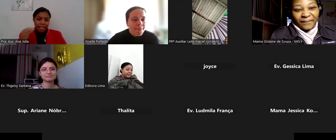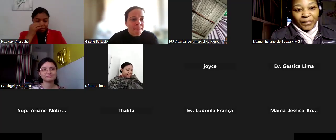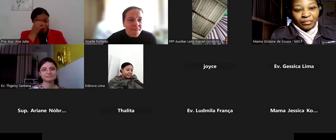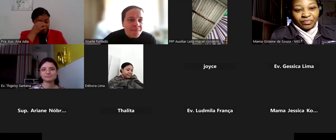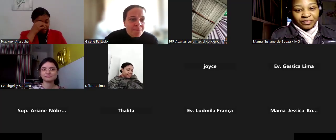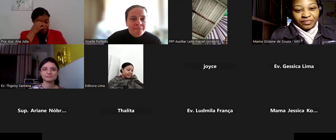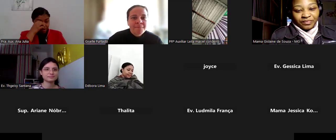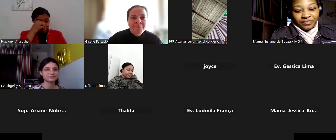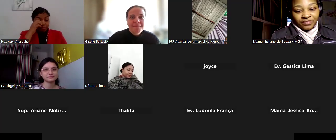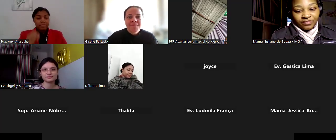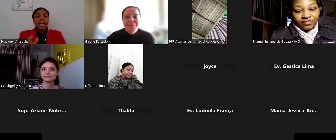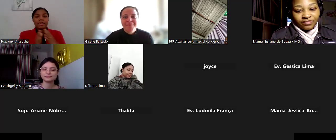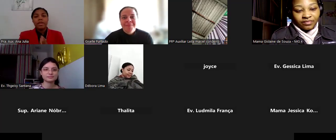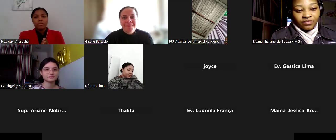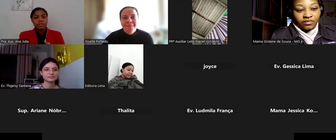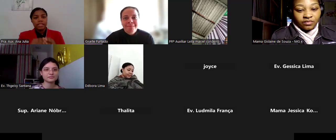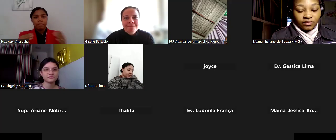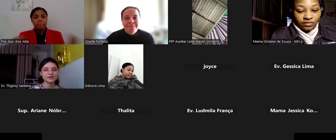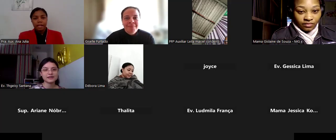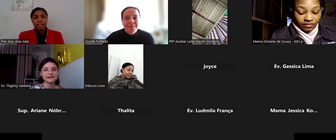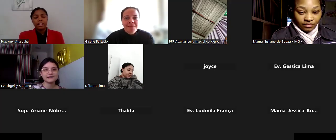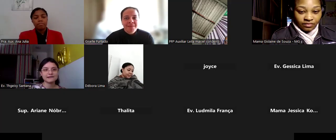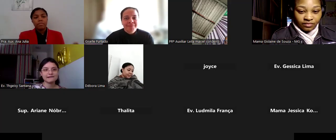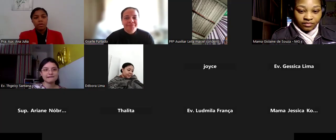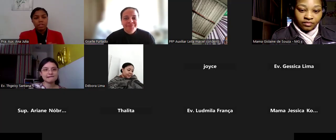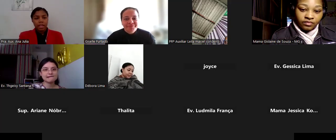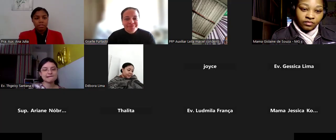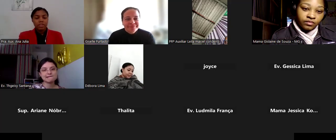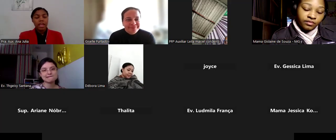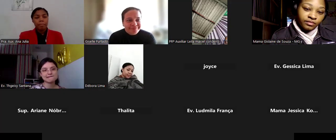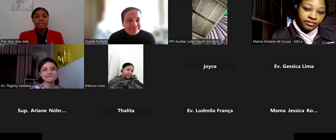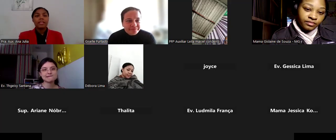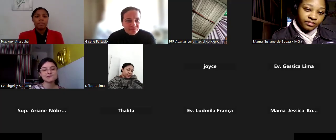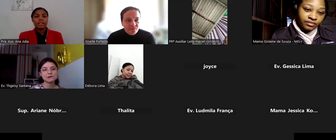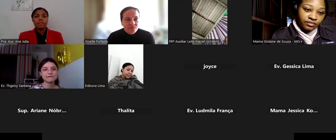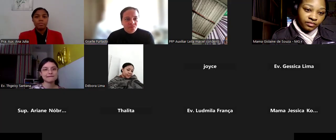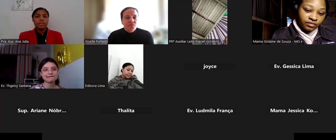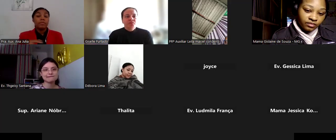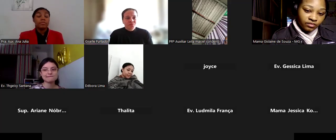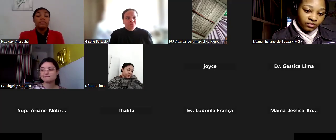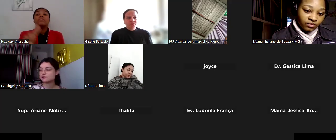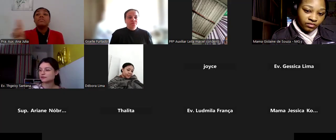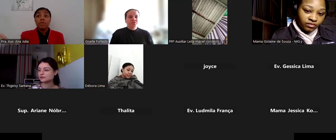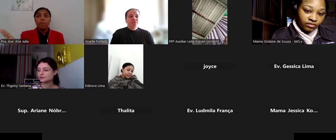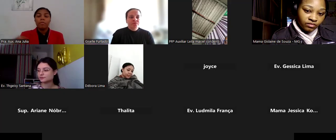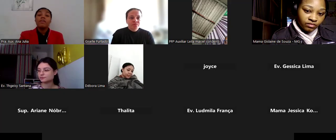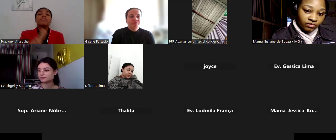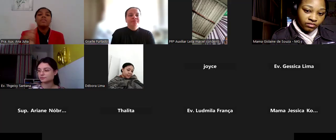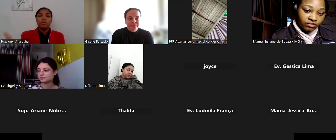Amada pastora, nas perguntas básicas, eu entendo que é mais a expressão. Por exemplo, nome. Qual é o seu nome? Eu tô